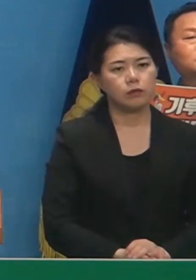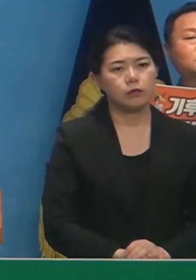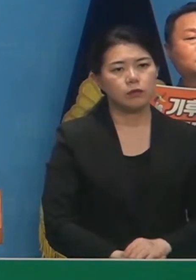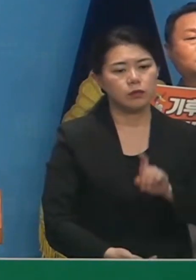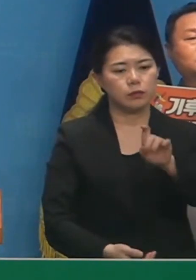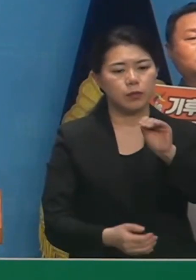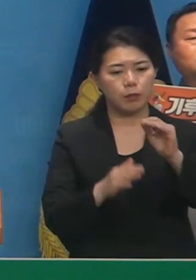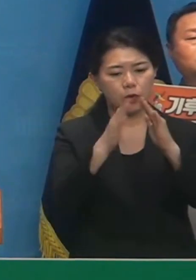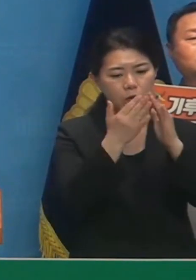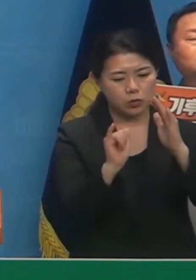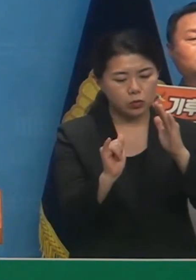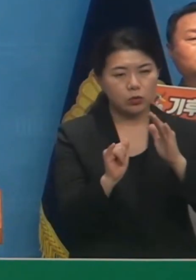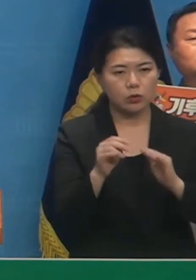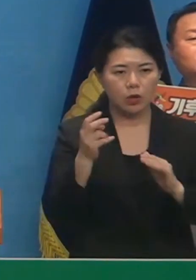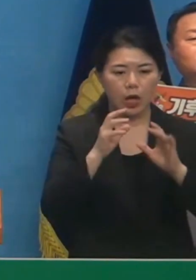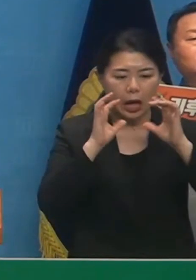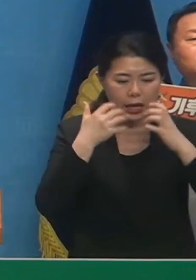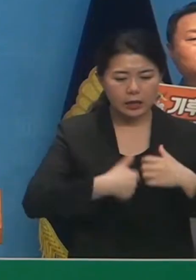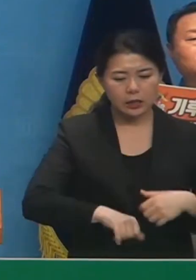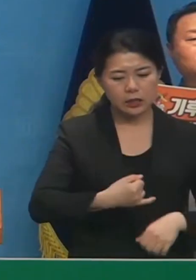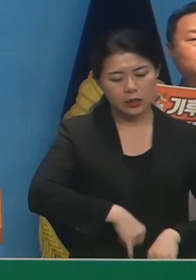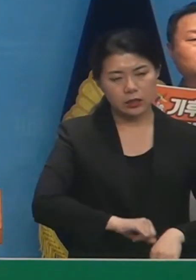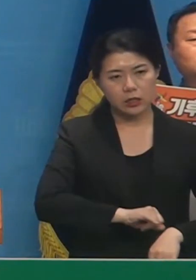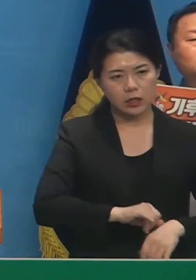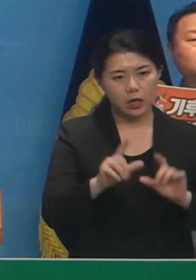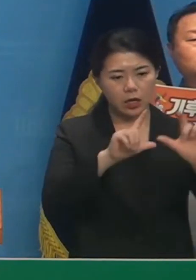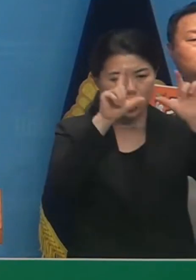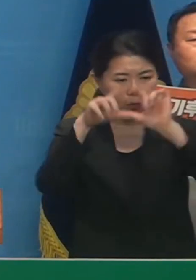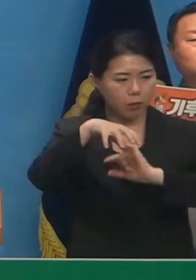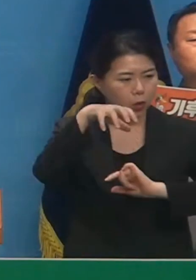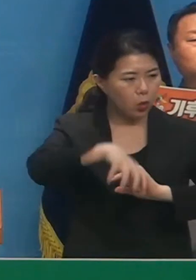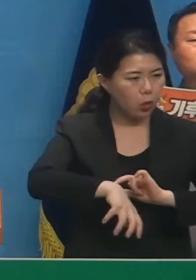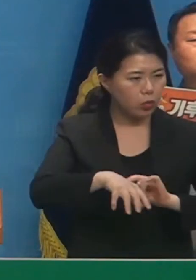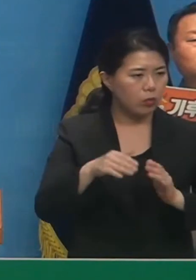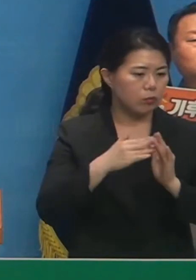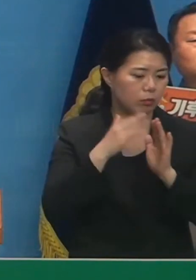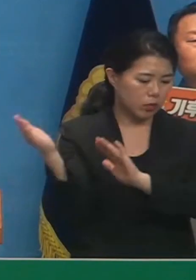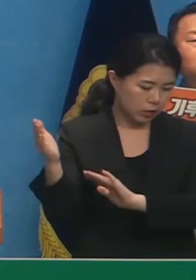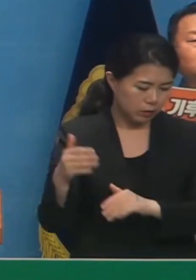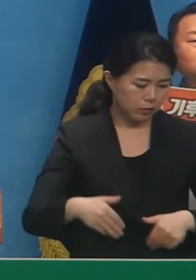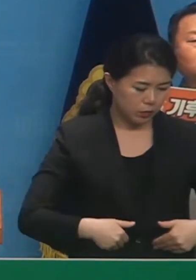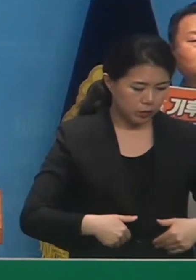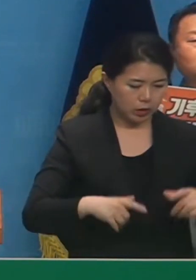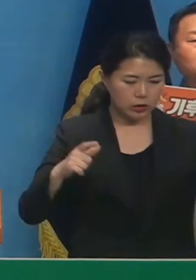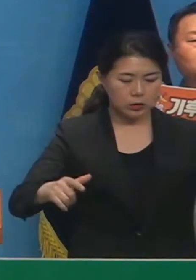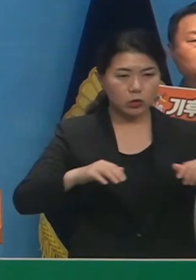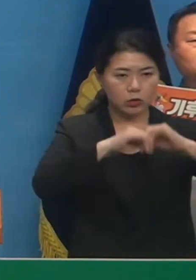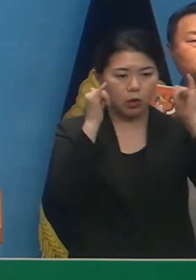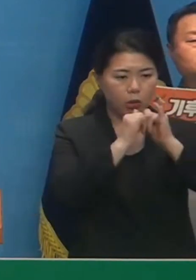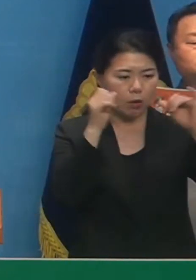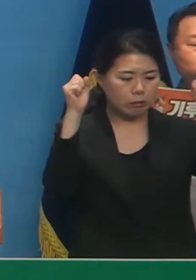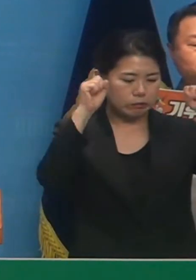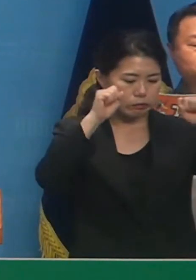10만 명의 가족과 아이들이 삶의 터전을 떠납니다. 지역사회가